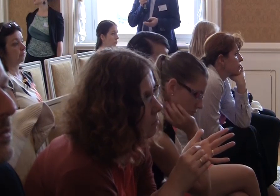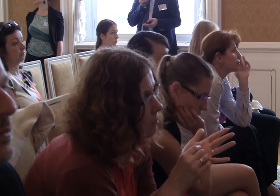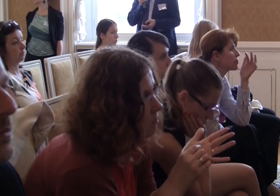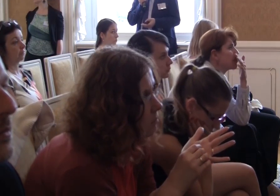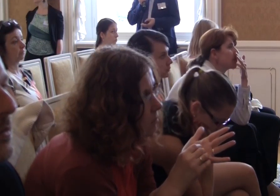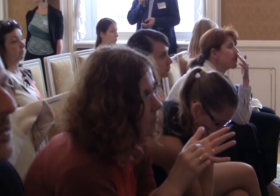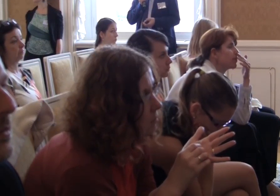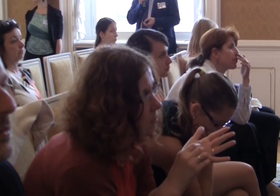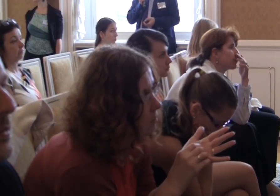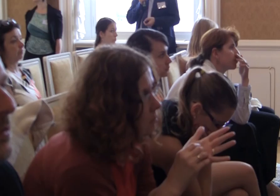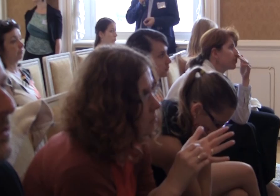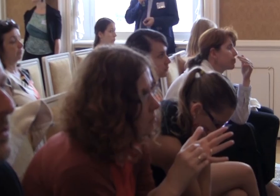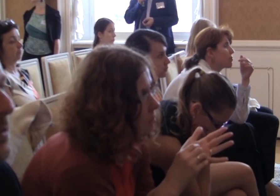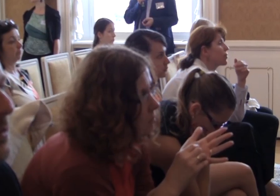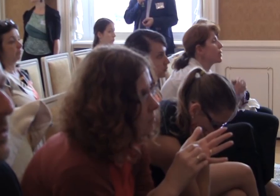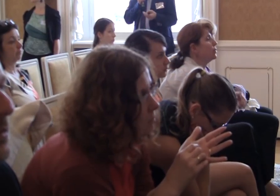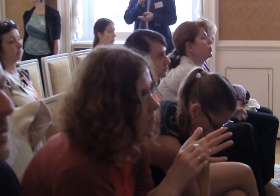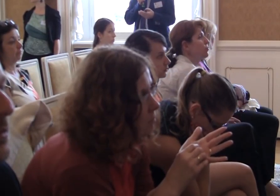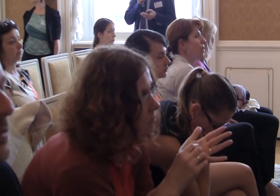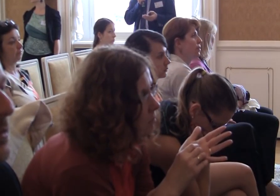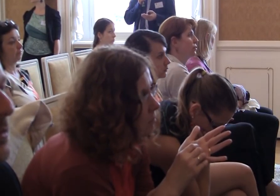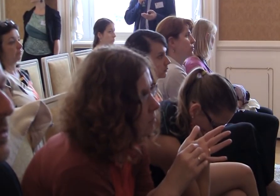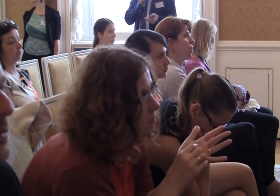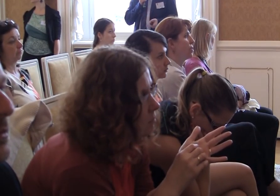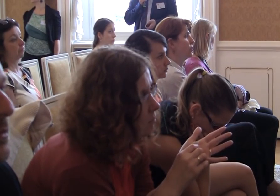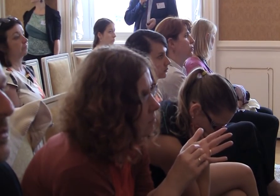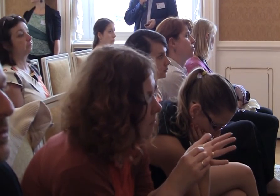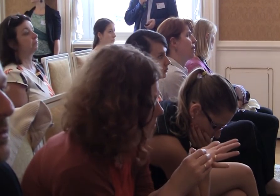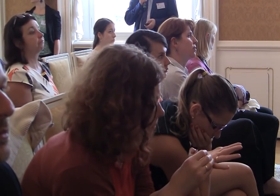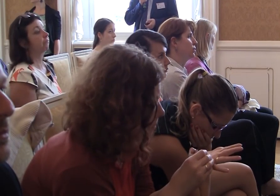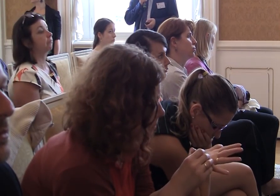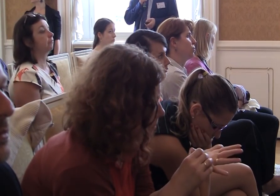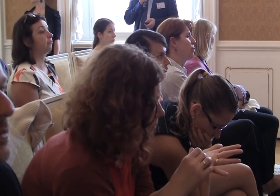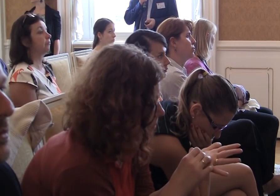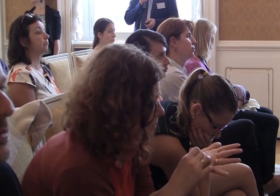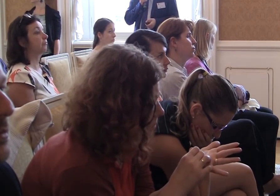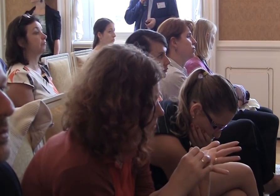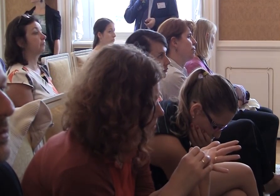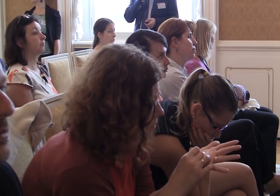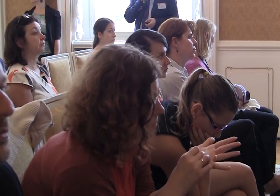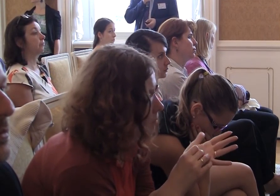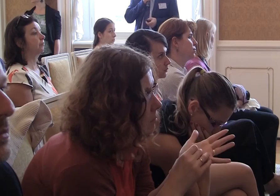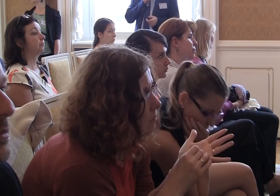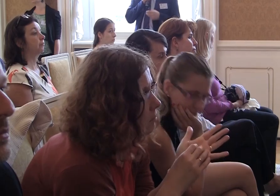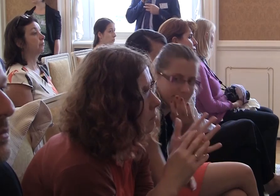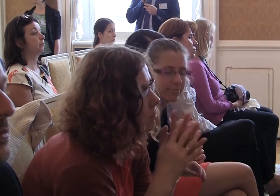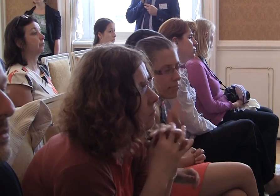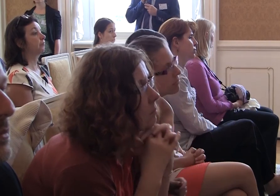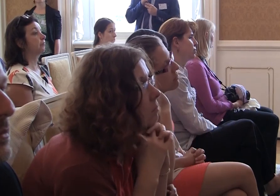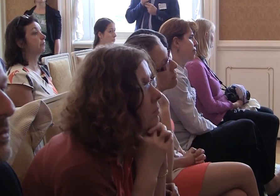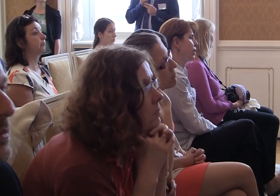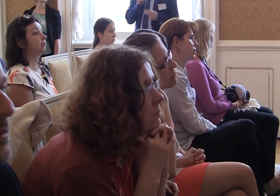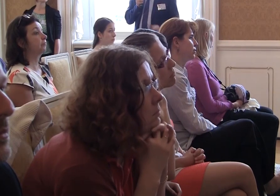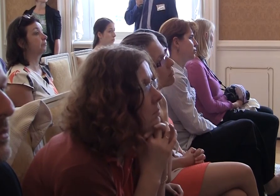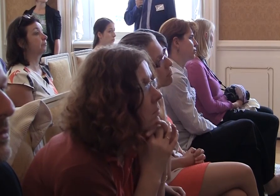té škole tu podporu přinesou. To je ta příležitost a riziko zároveň. A já si vždycky vzpomínám na diskuzi